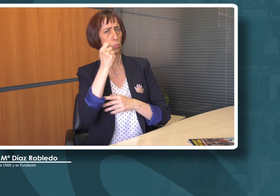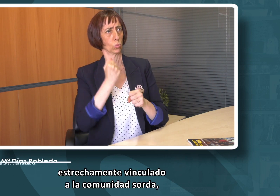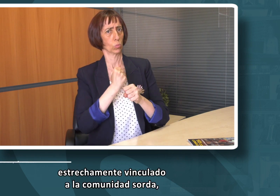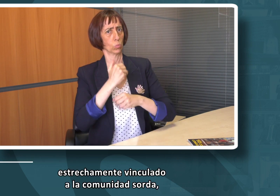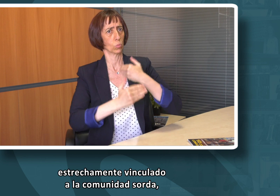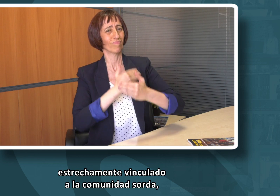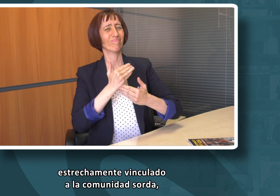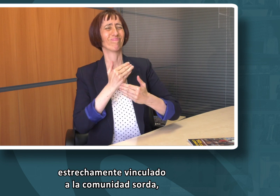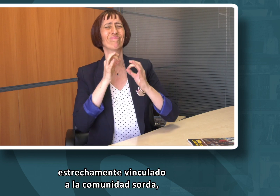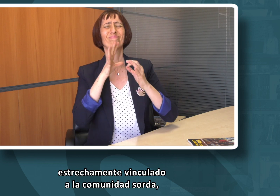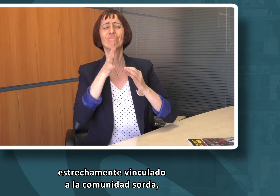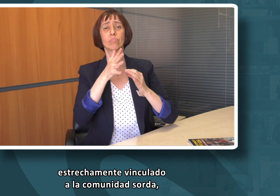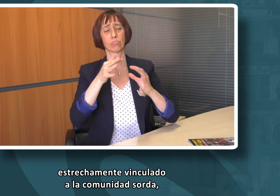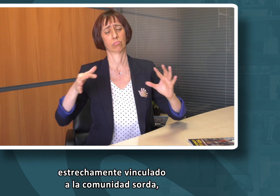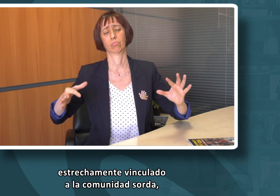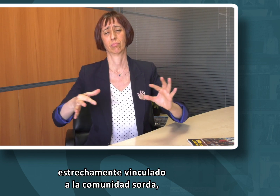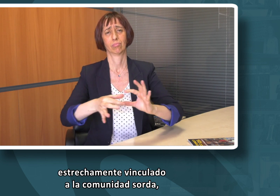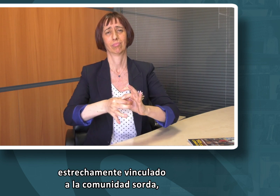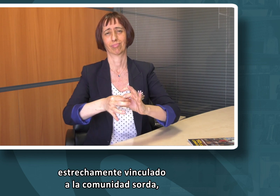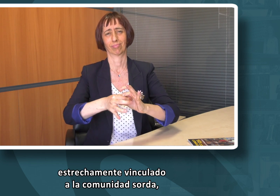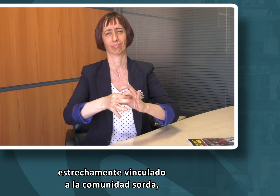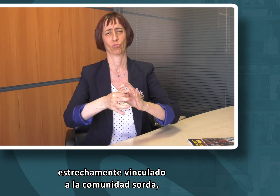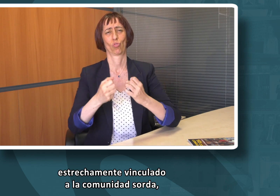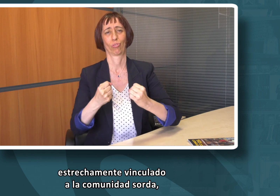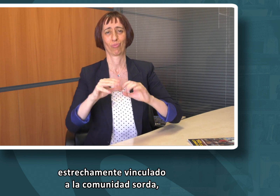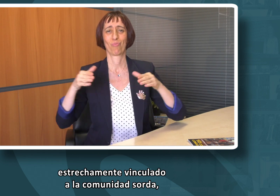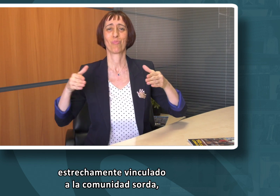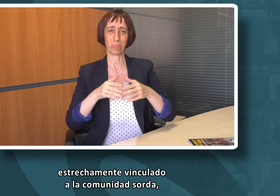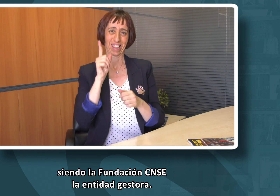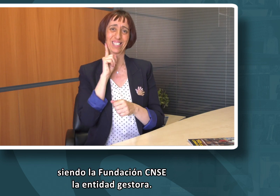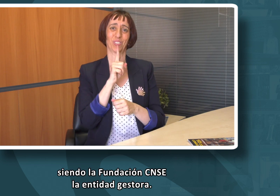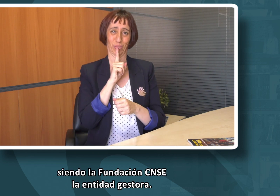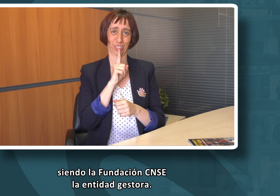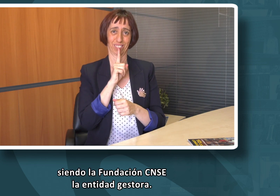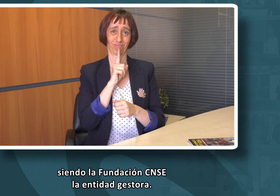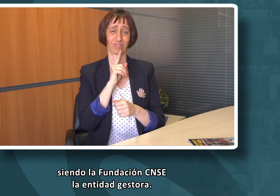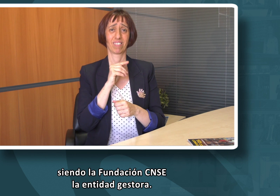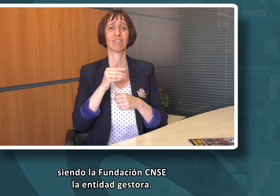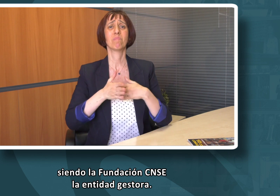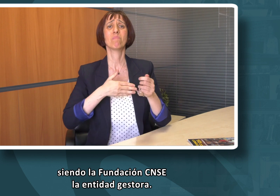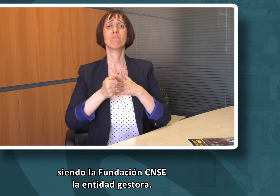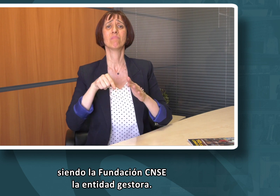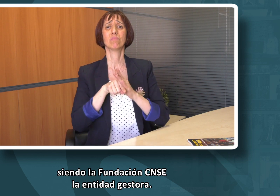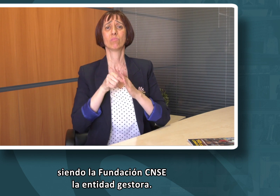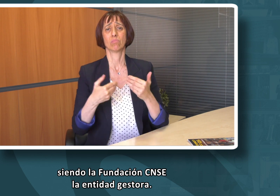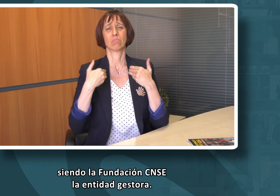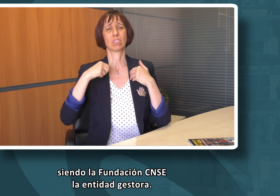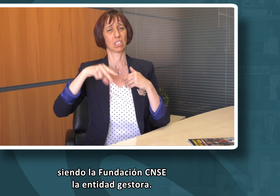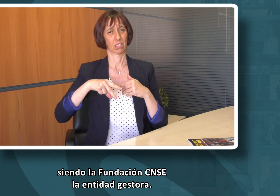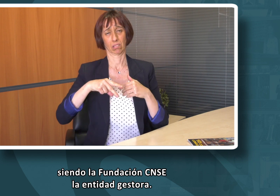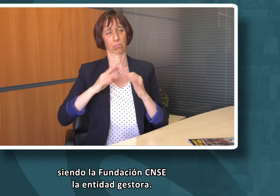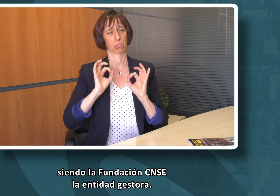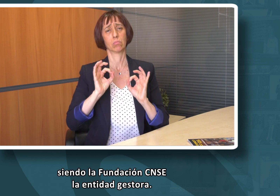encuentra estrechamente vinculado a la comunidad sorda, siendo la Fundación CNSE la entidad gestora.